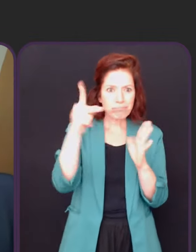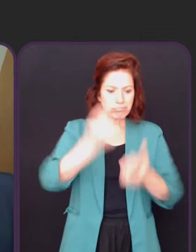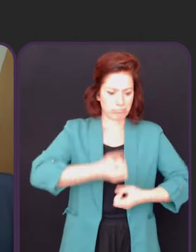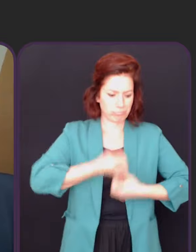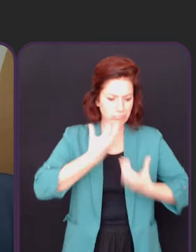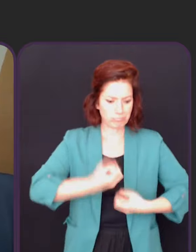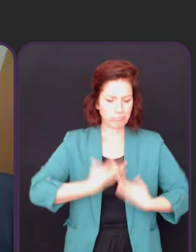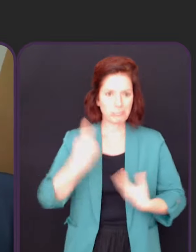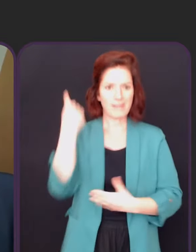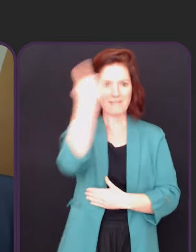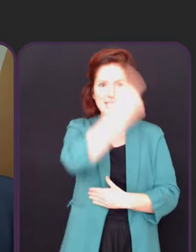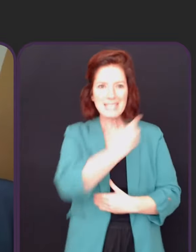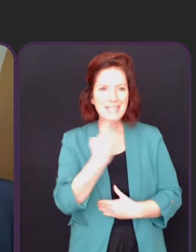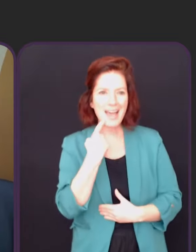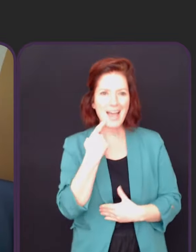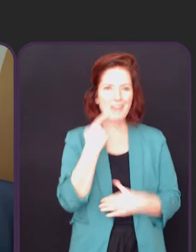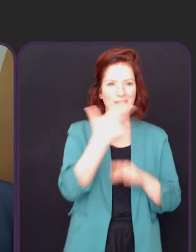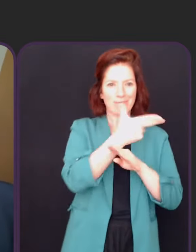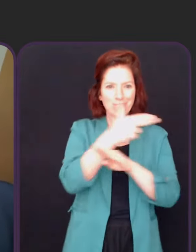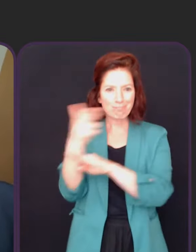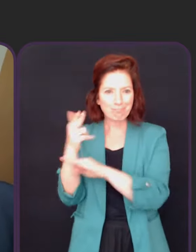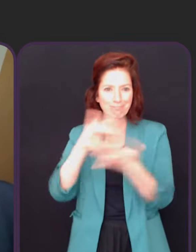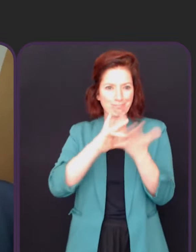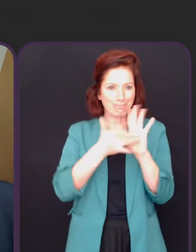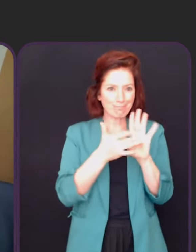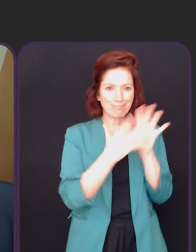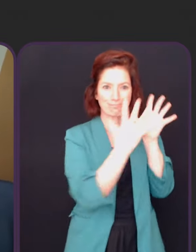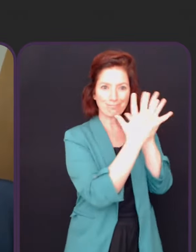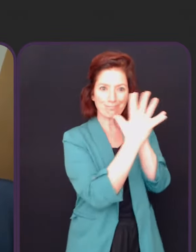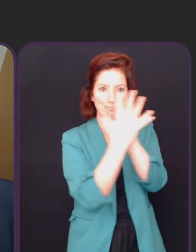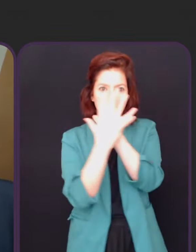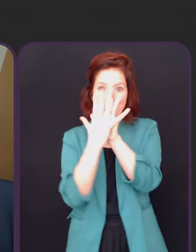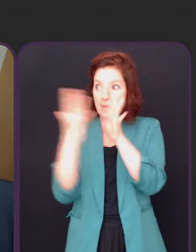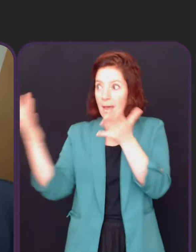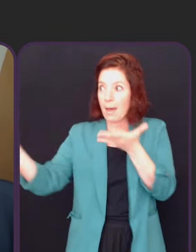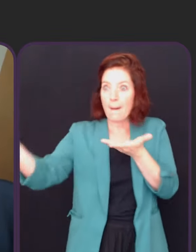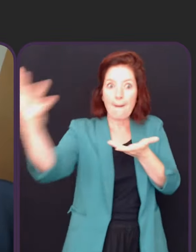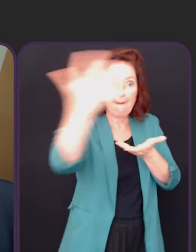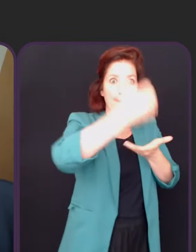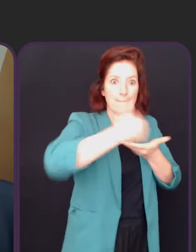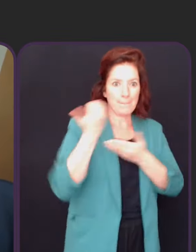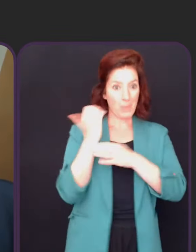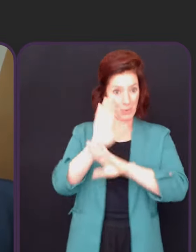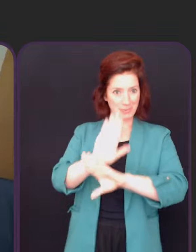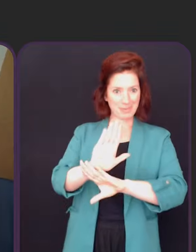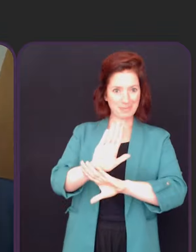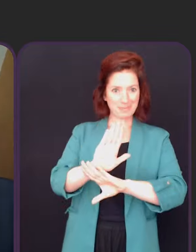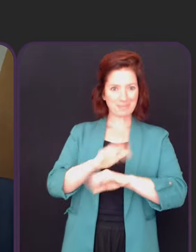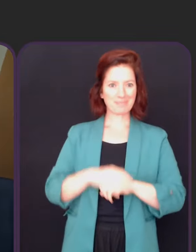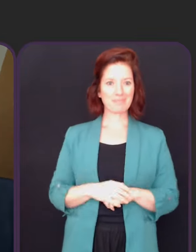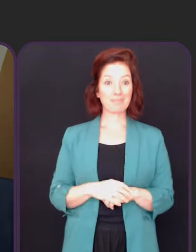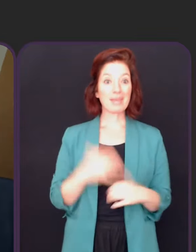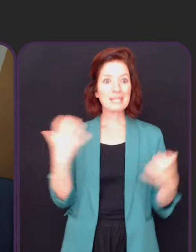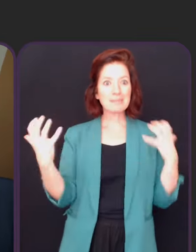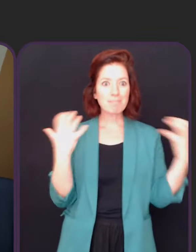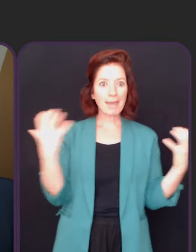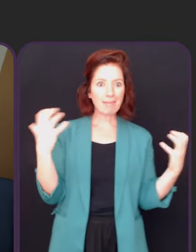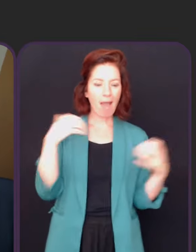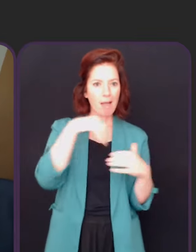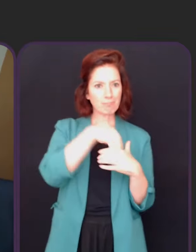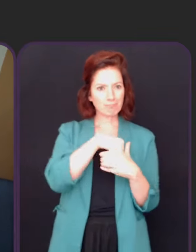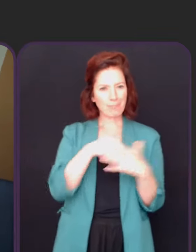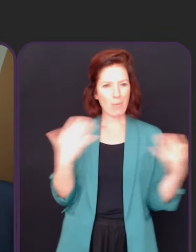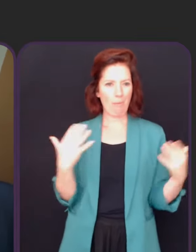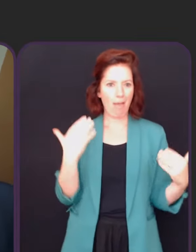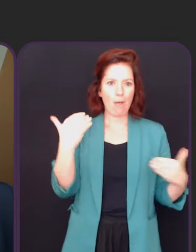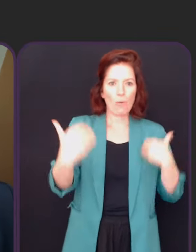de voix qu'on aura croisées pendant cette résidence. Le spectacle proposera, parmi le